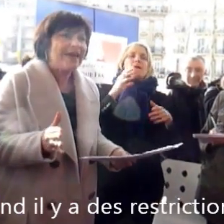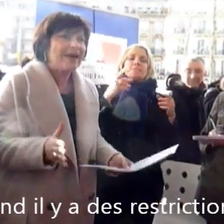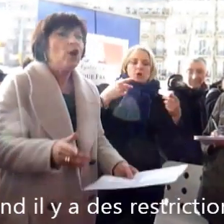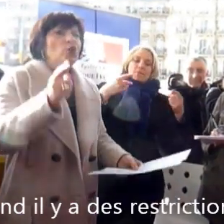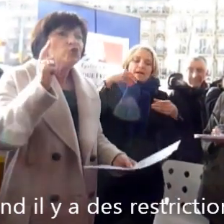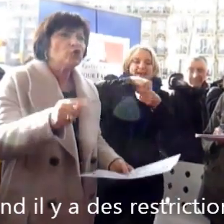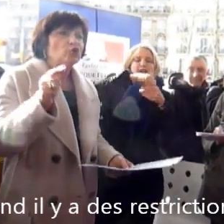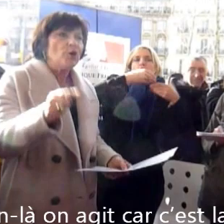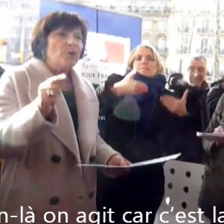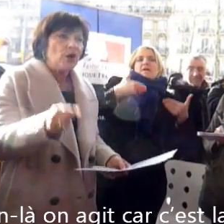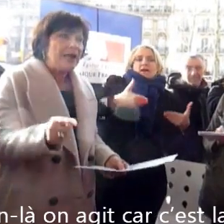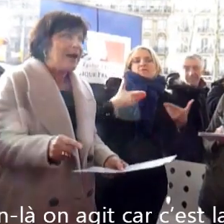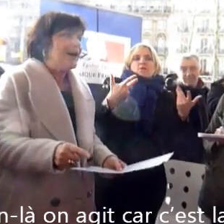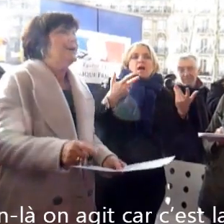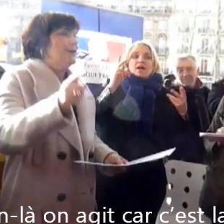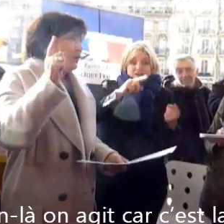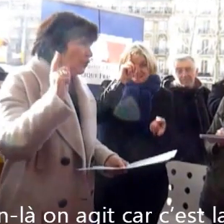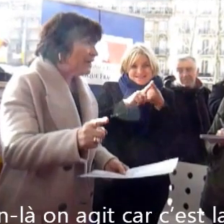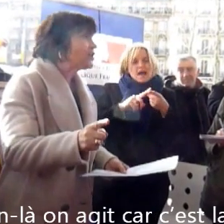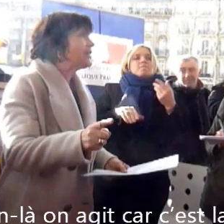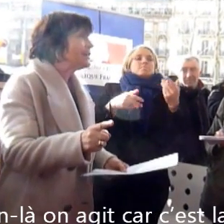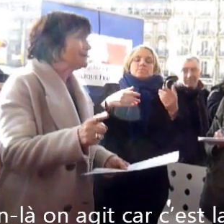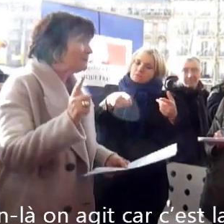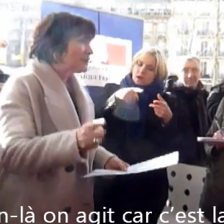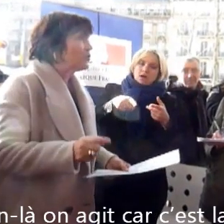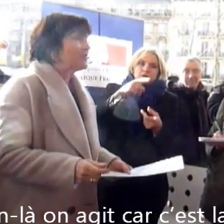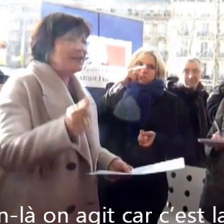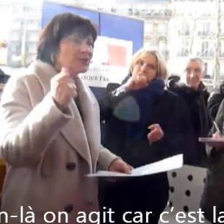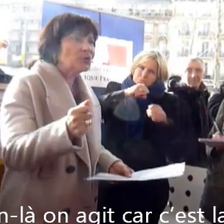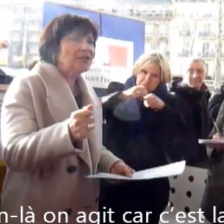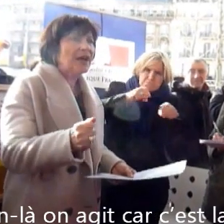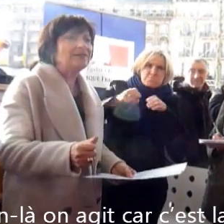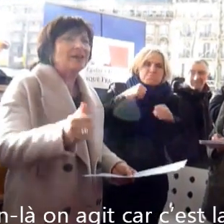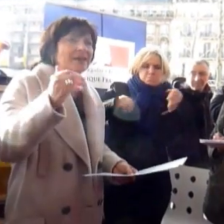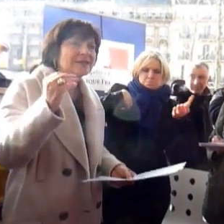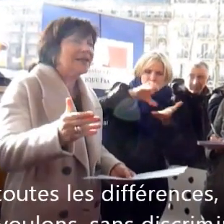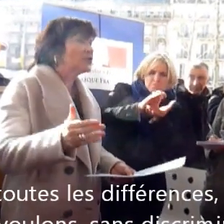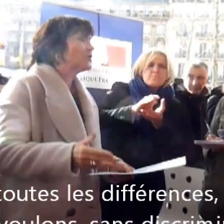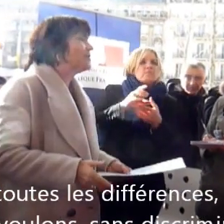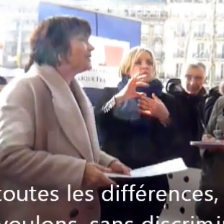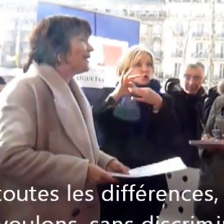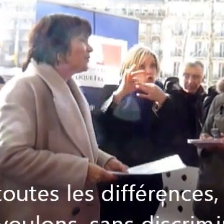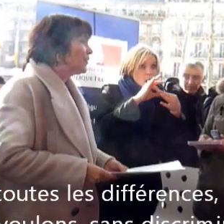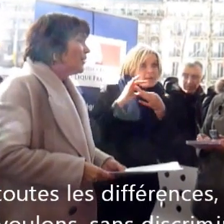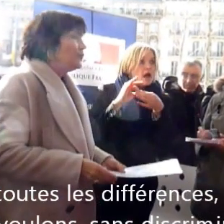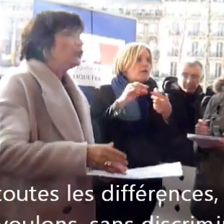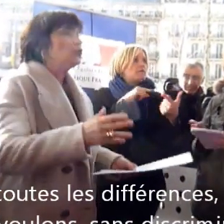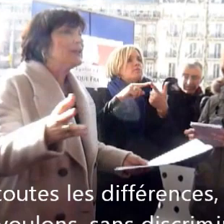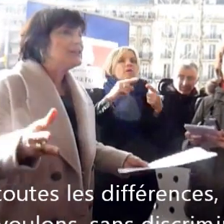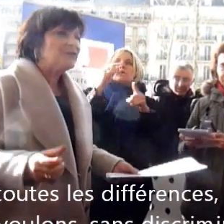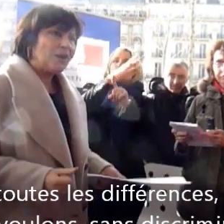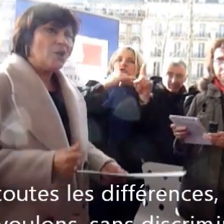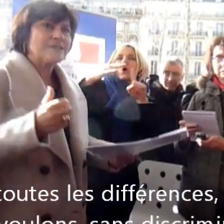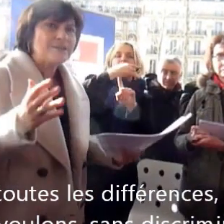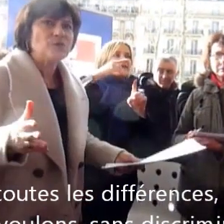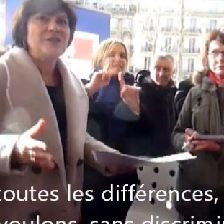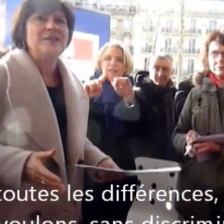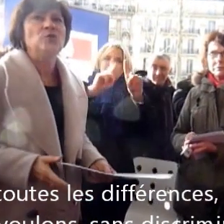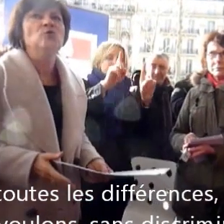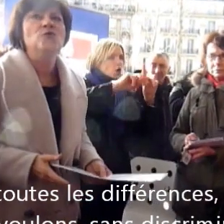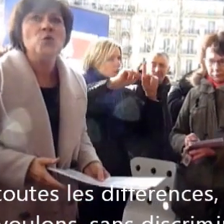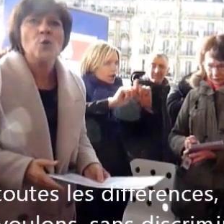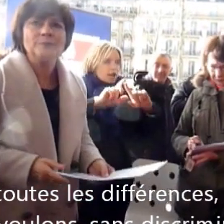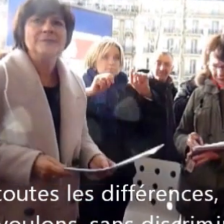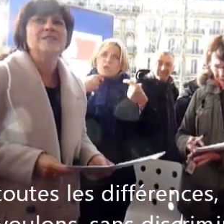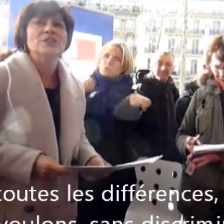restrictions budgétaires, sur ce plan-là, on agit, parce que c'est la solidarité, c'est la société de toutes les différences, la